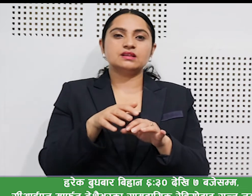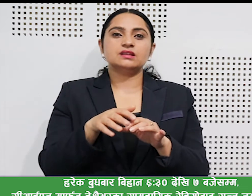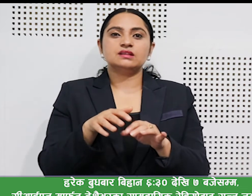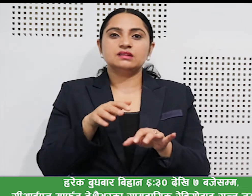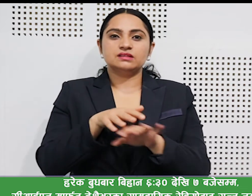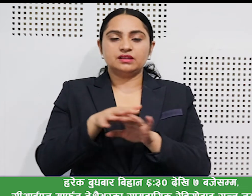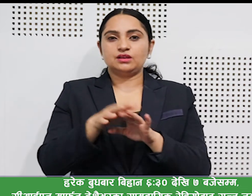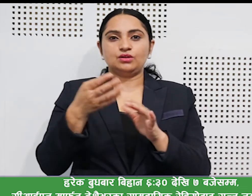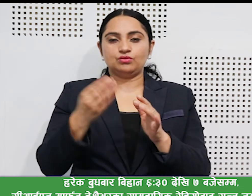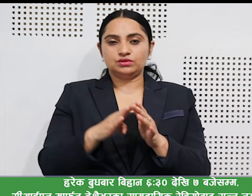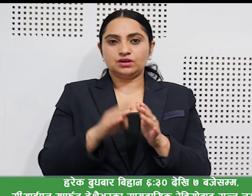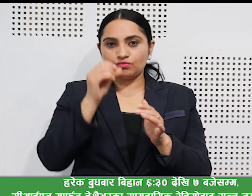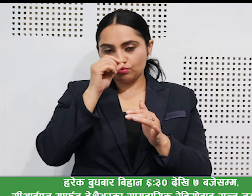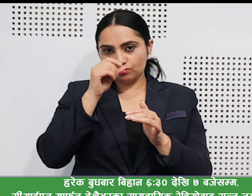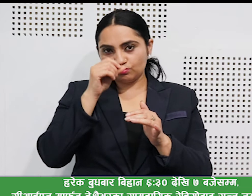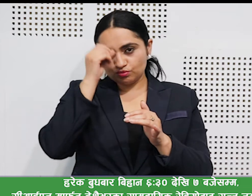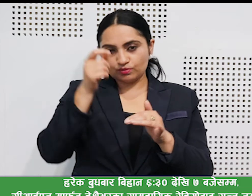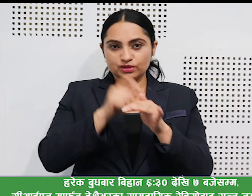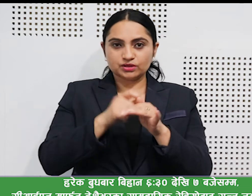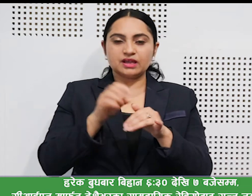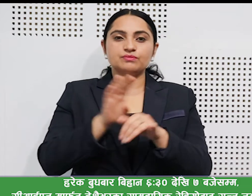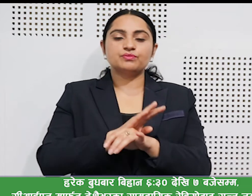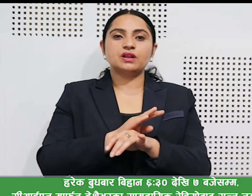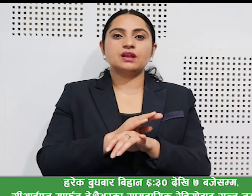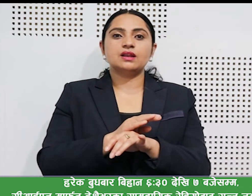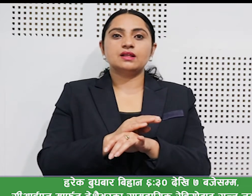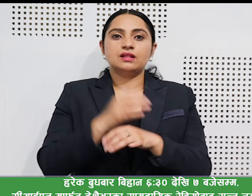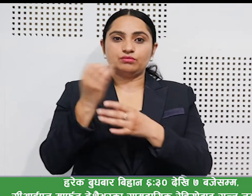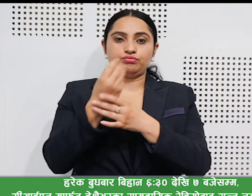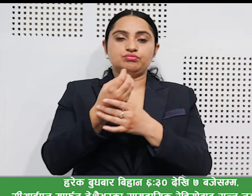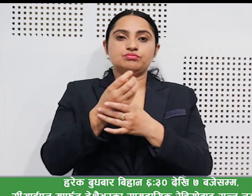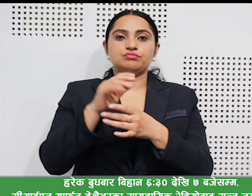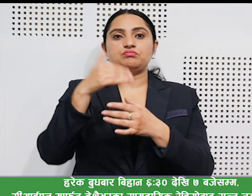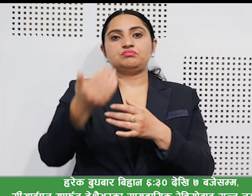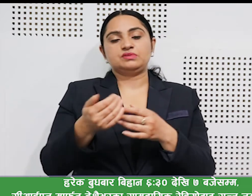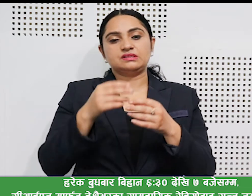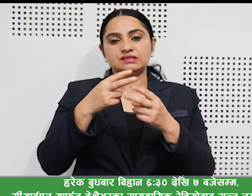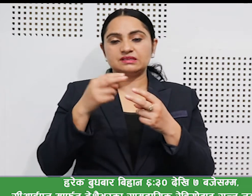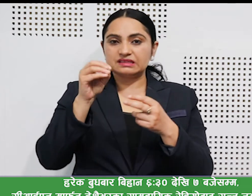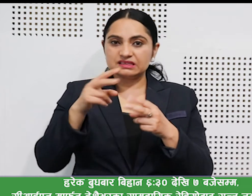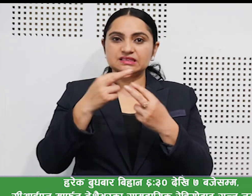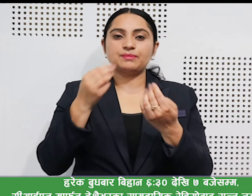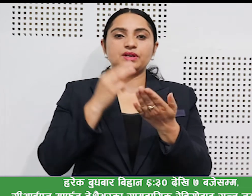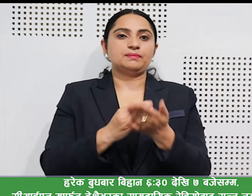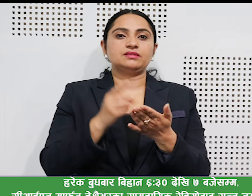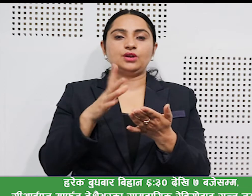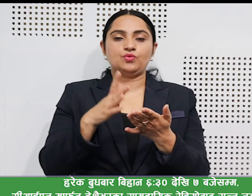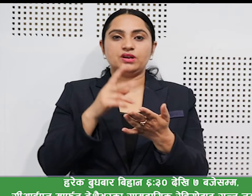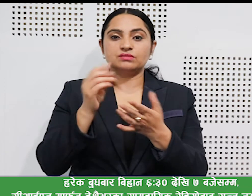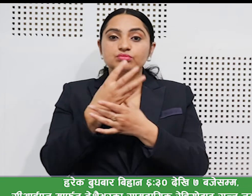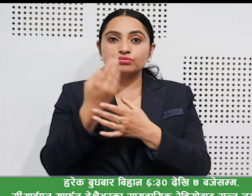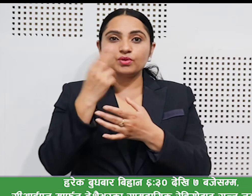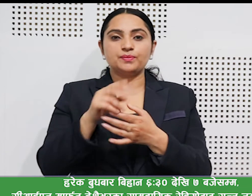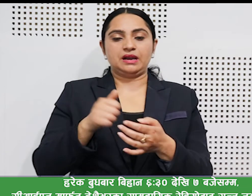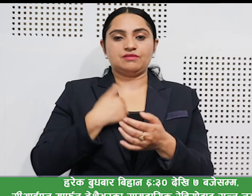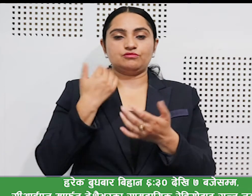त्यसले गर्दा पूर्व तयारीको कुरामा यो भोलि गएर विपद परिसकेपछि दिनुपर्ने सामग्री मात्रै होइन कि त्यस्तो विपद आइलाग्यो भने आफू कसरी